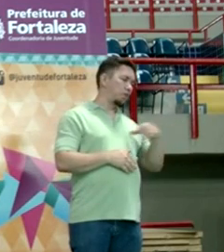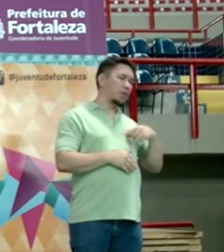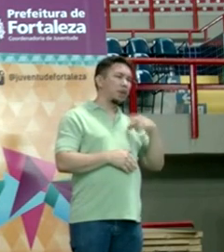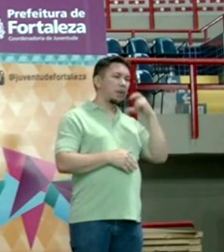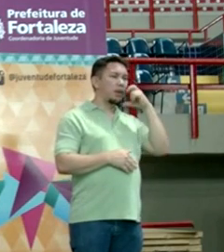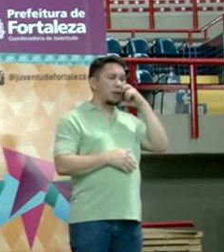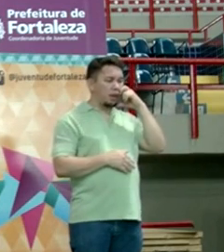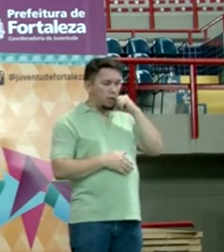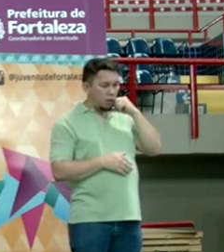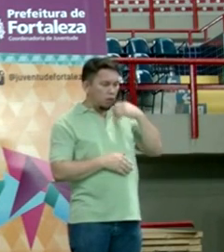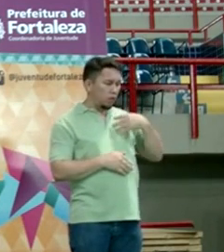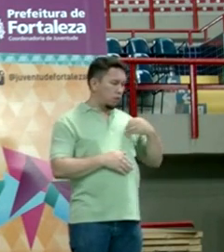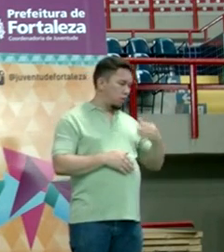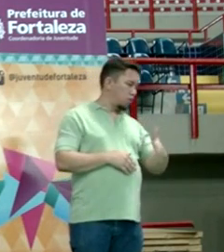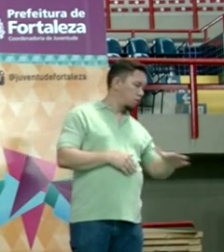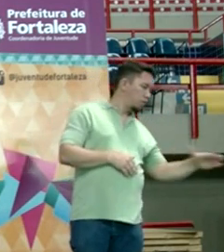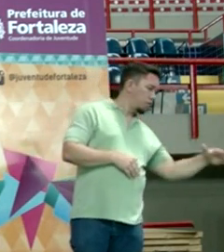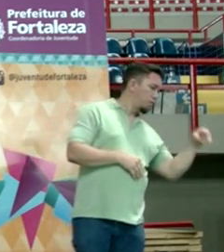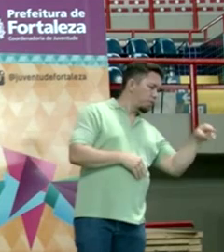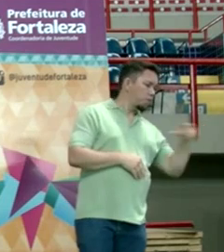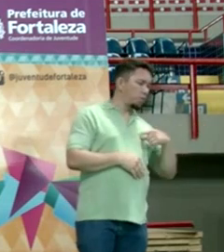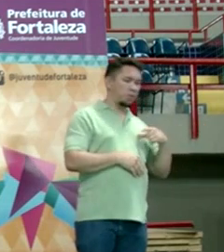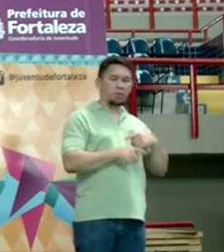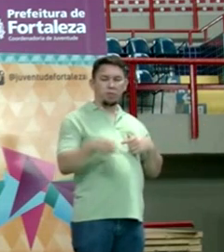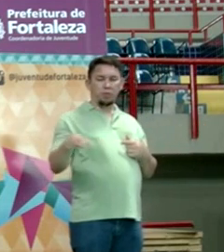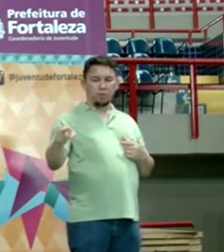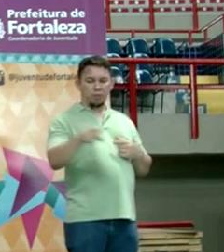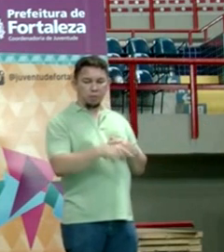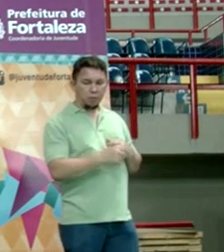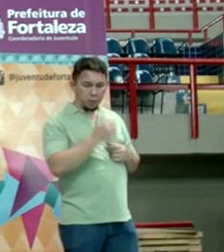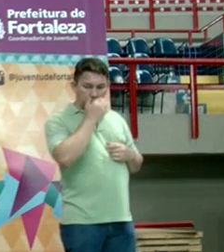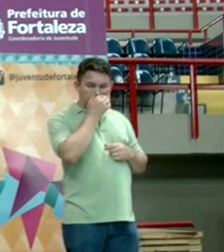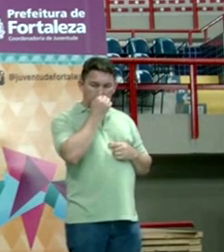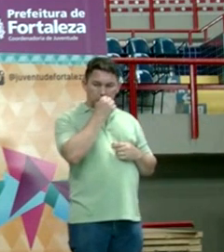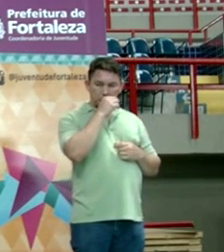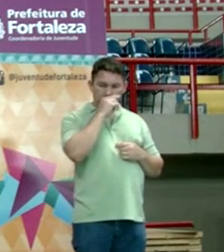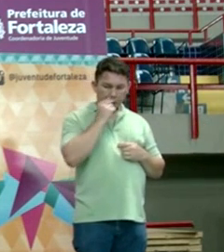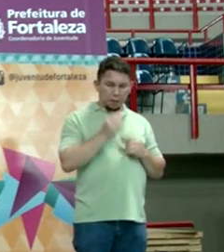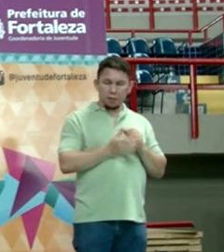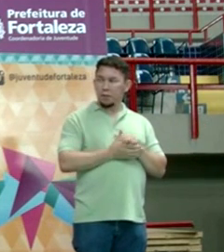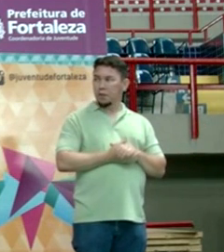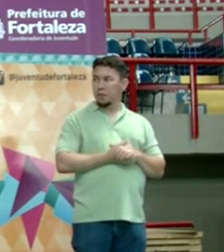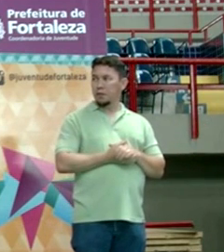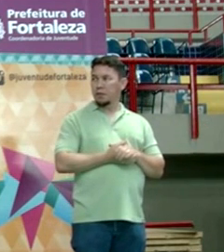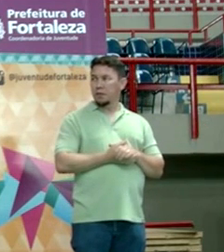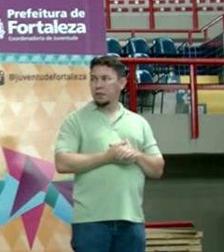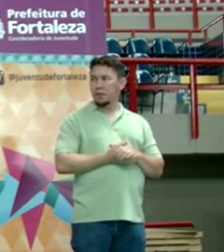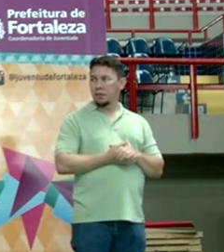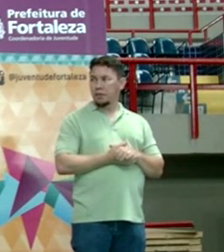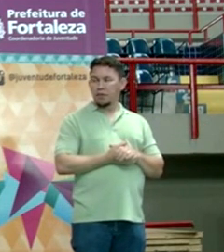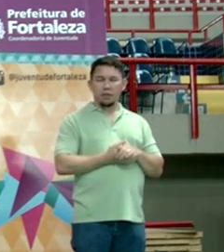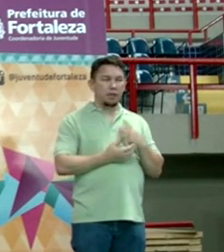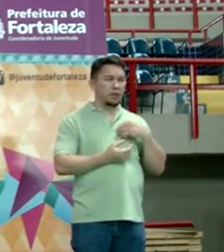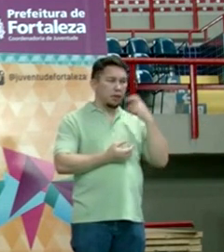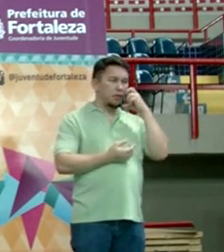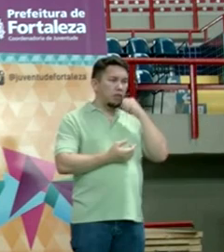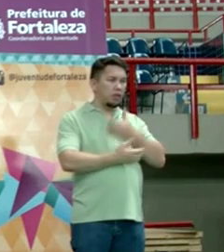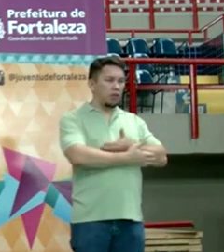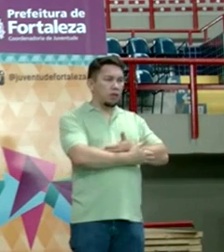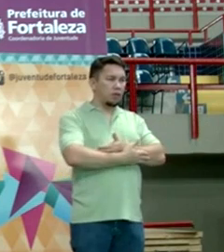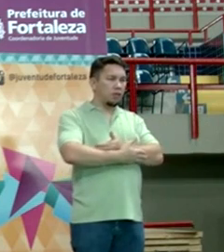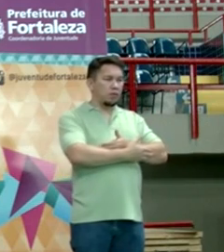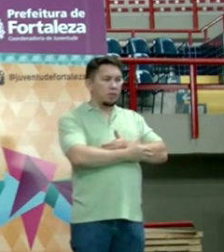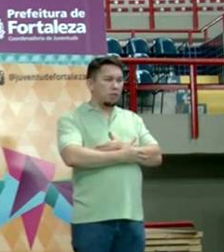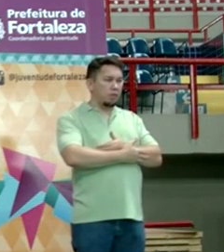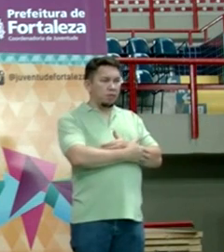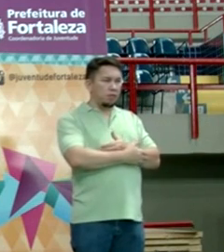vietnamita, adote um órfão vietnamita, pois se disser para vocês que eles estavam roubando os bebês, só